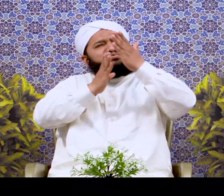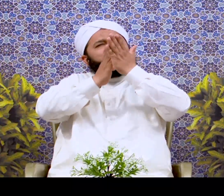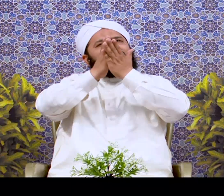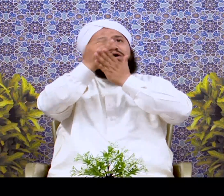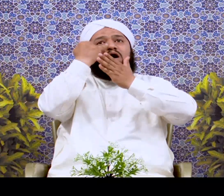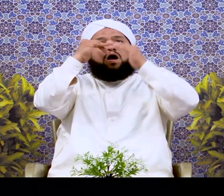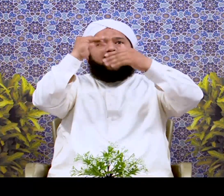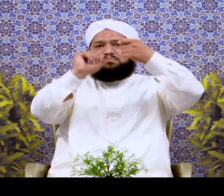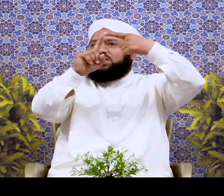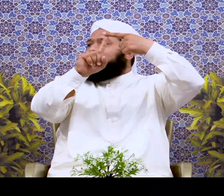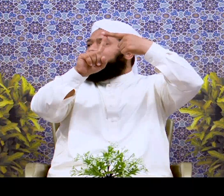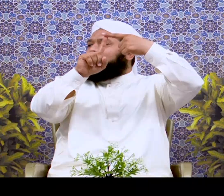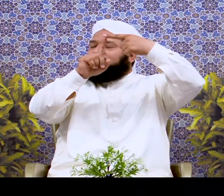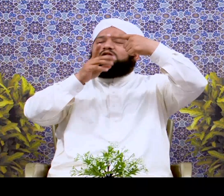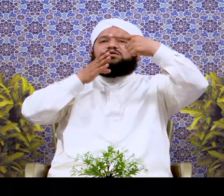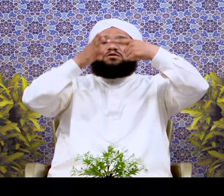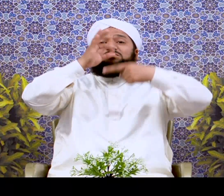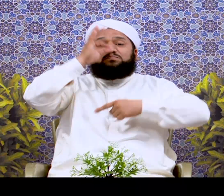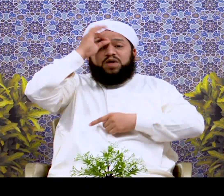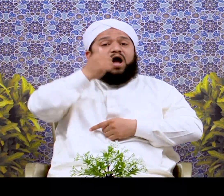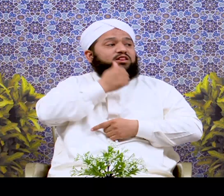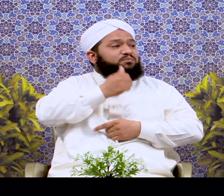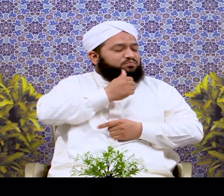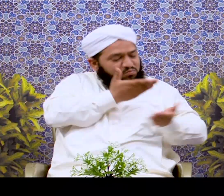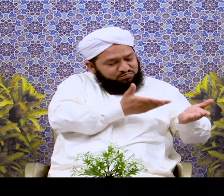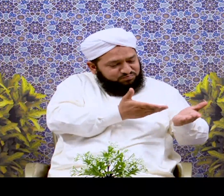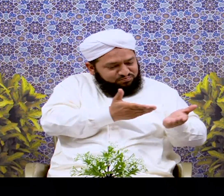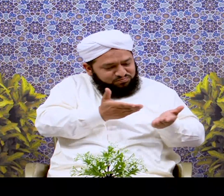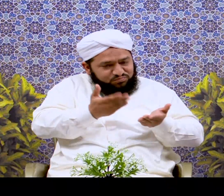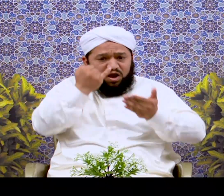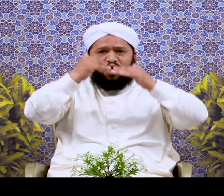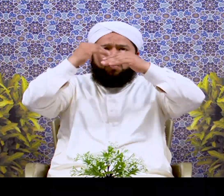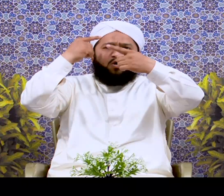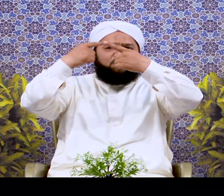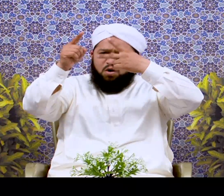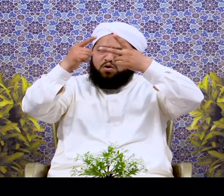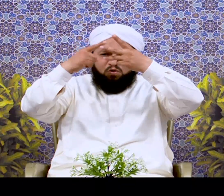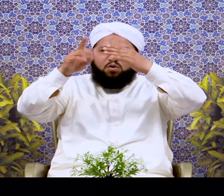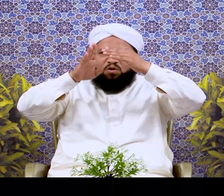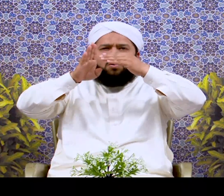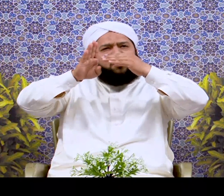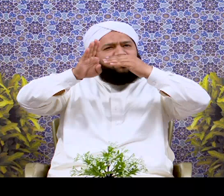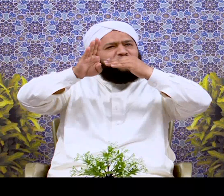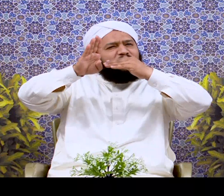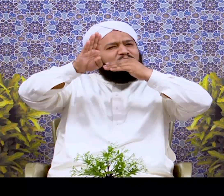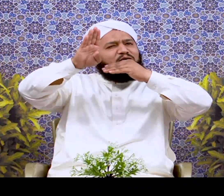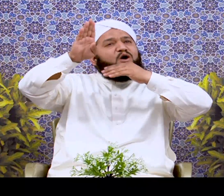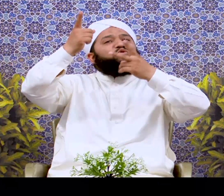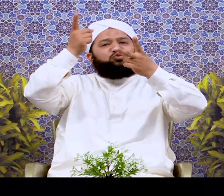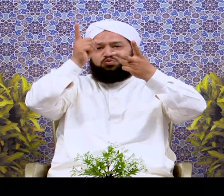آدم علیہ السلام نے استقبال کیا، پھر ایک ایک کر کے آسمان آتے گئے، گزرتے گئے۔ دوسرے آسمان پر